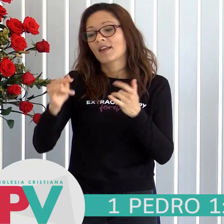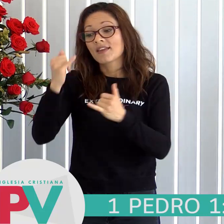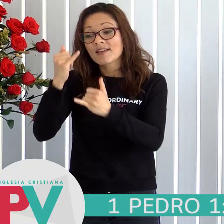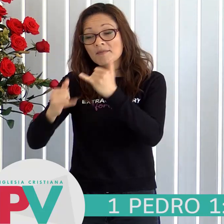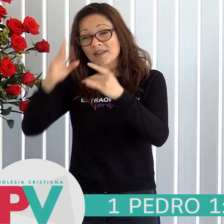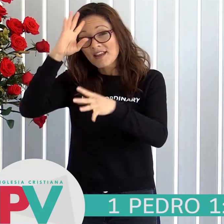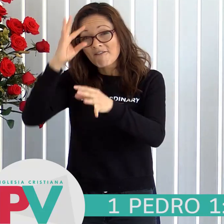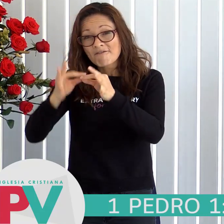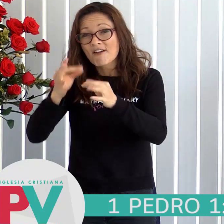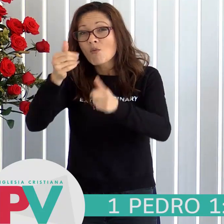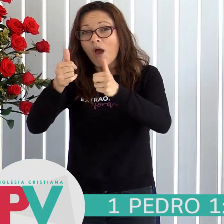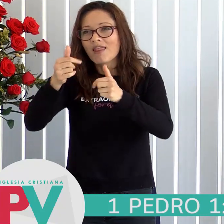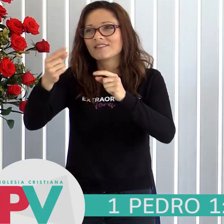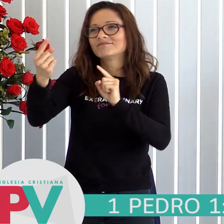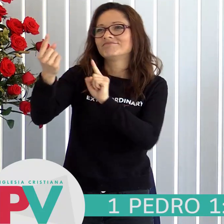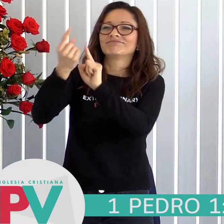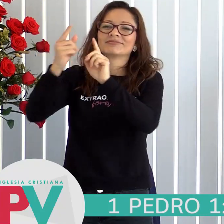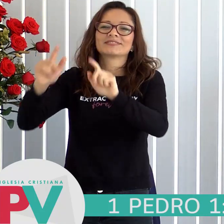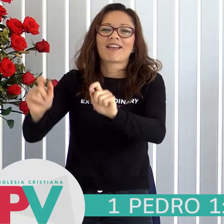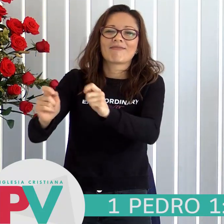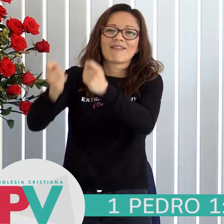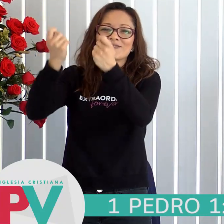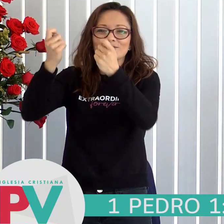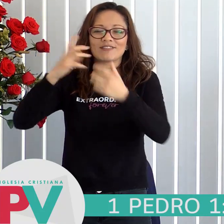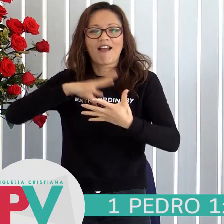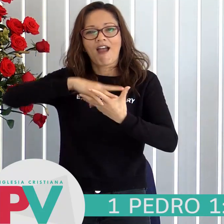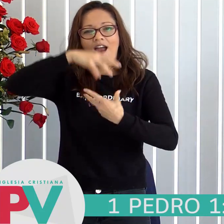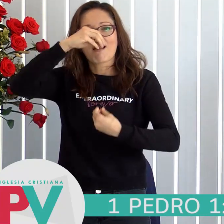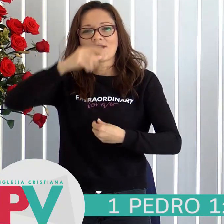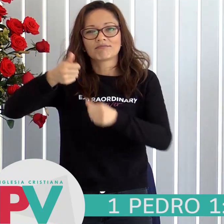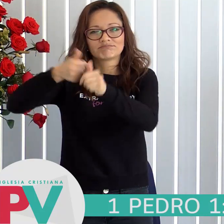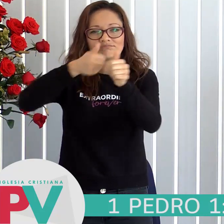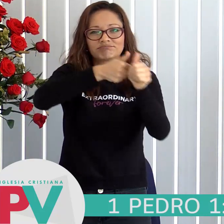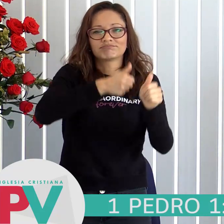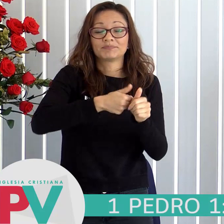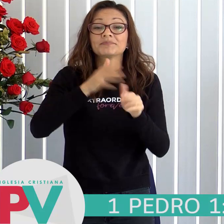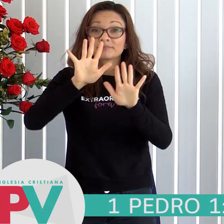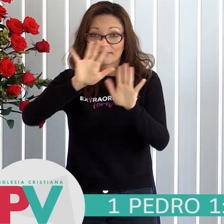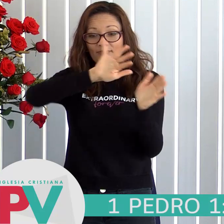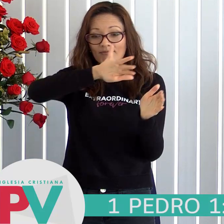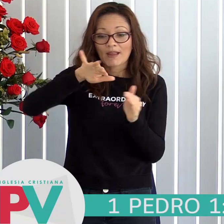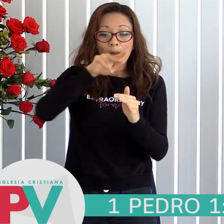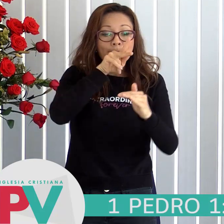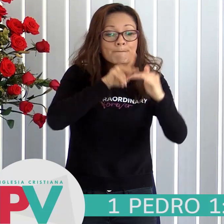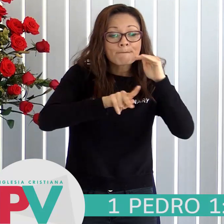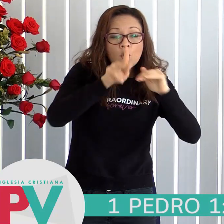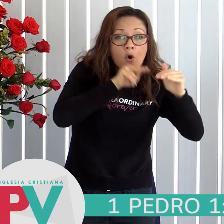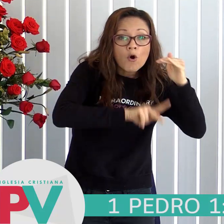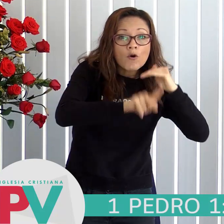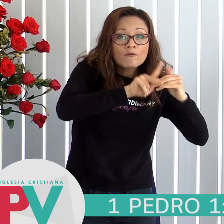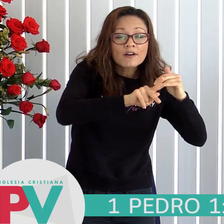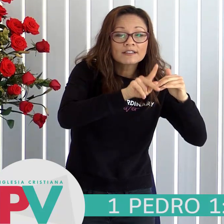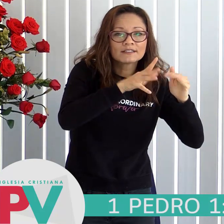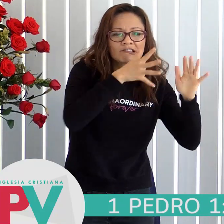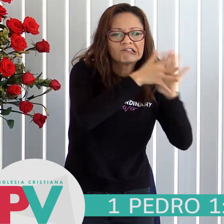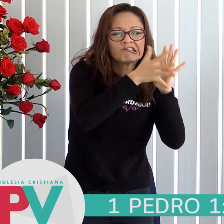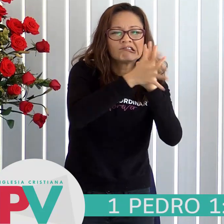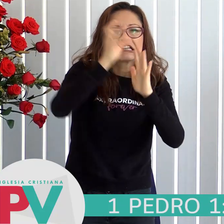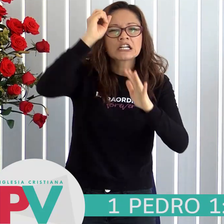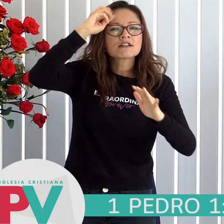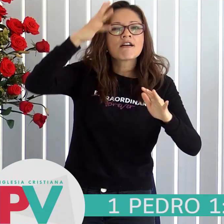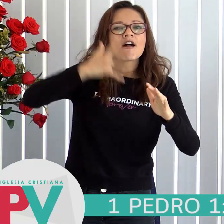fe, que es la salvación de vuestras almas. Los profetas que profetizaron de la gracia destinada a